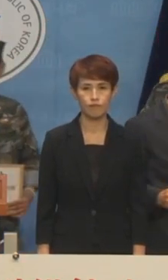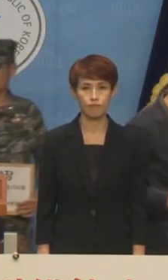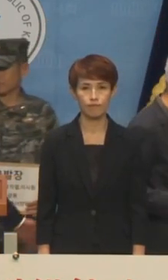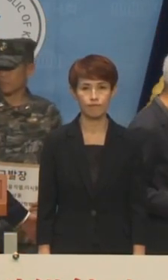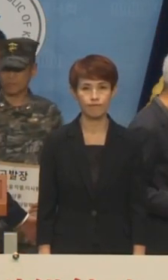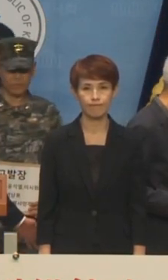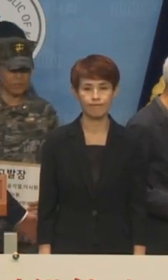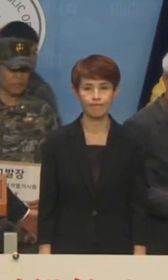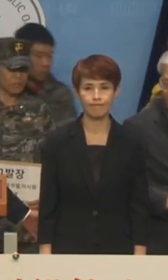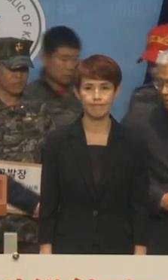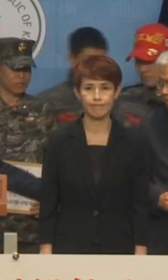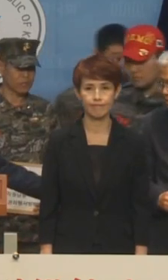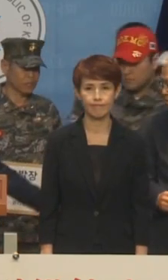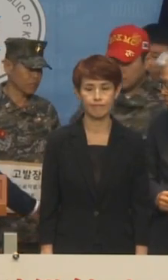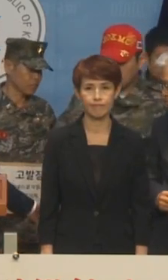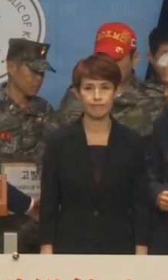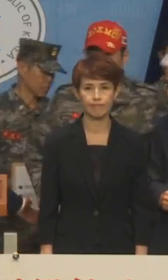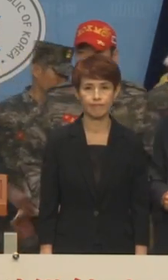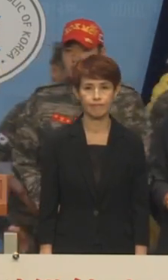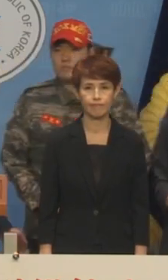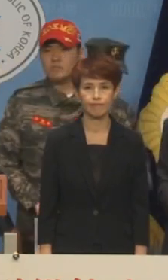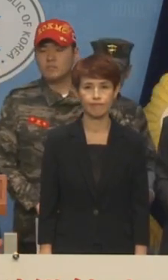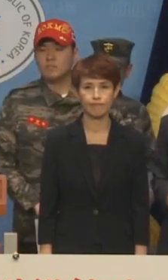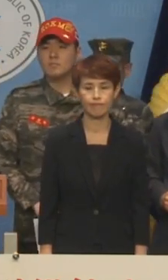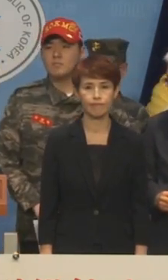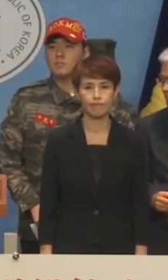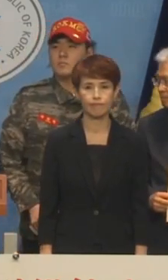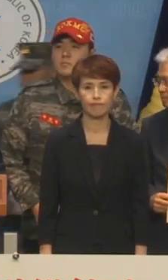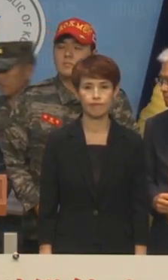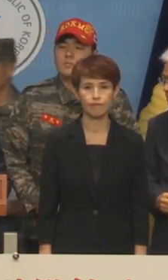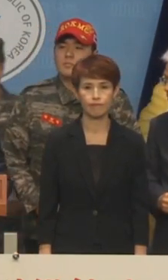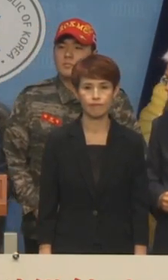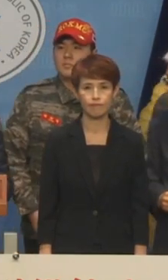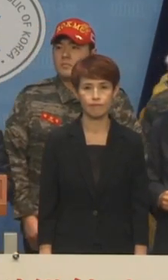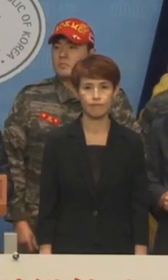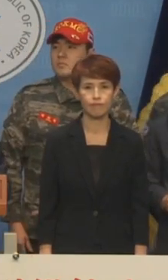회장님 좀 배 옆에 계시고. 예.